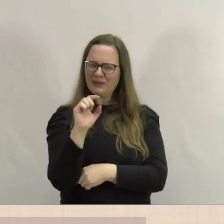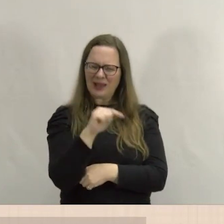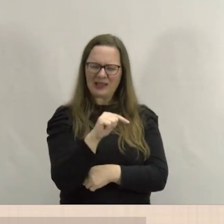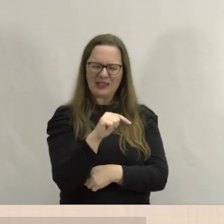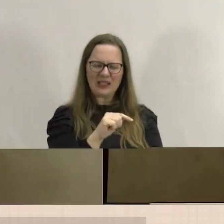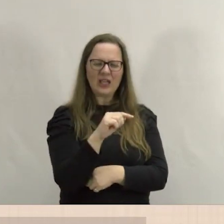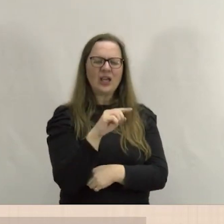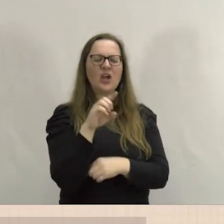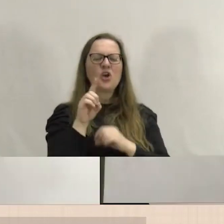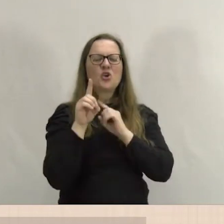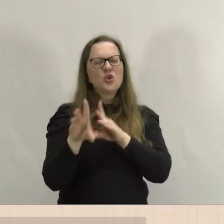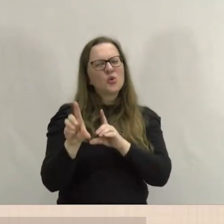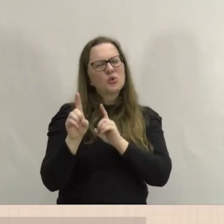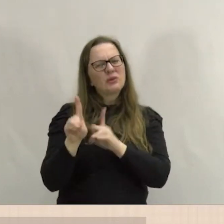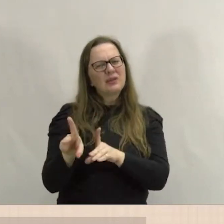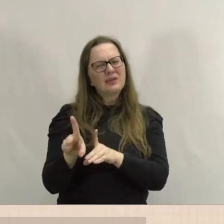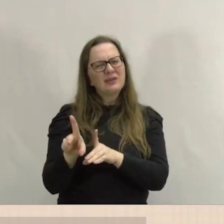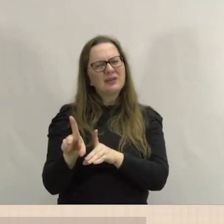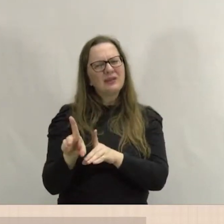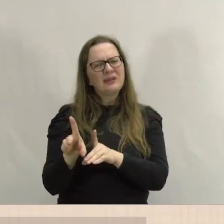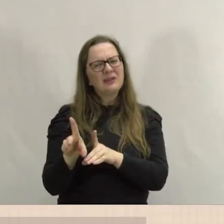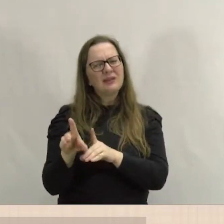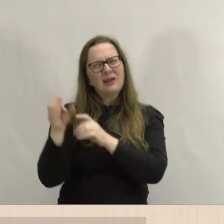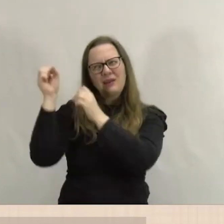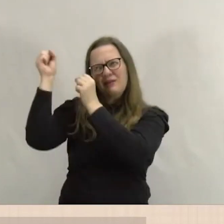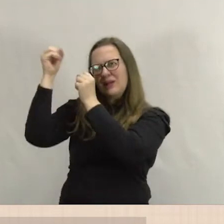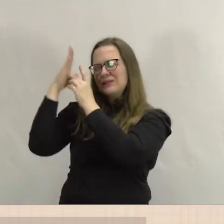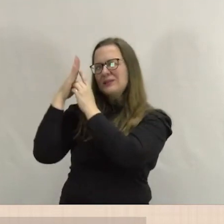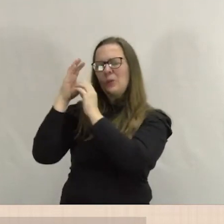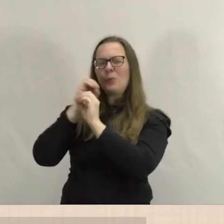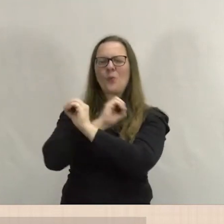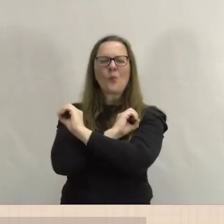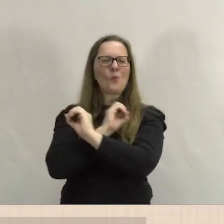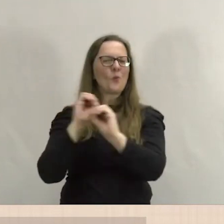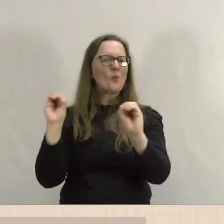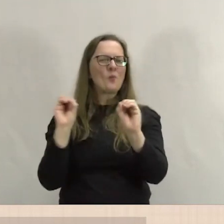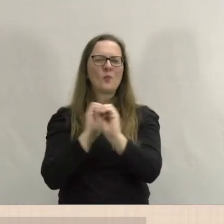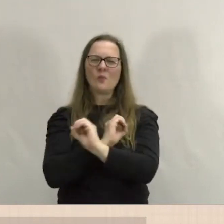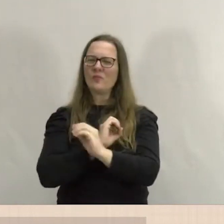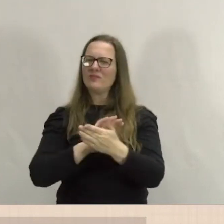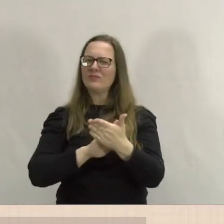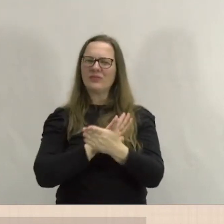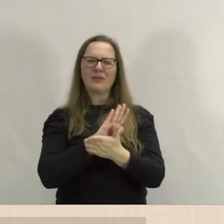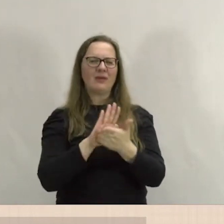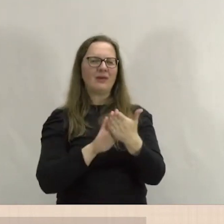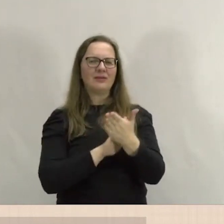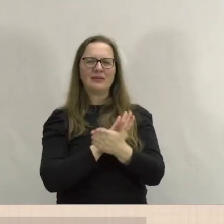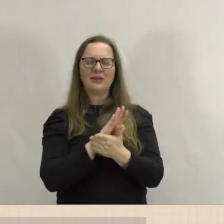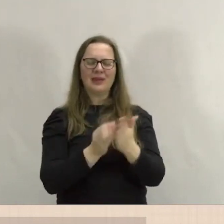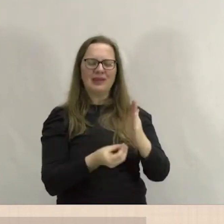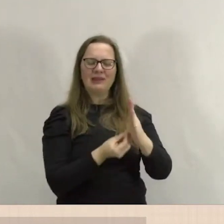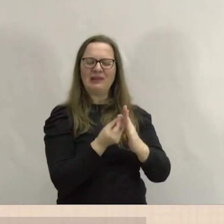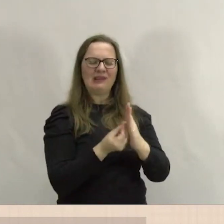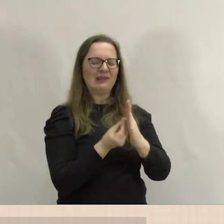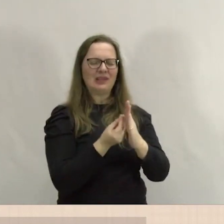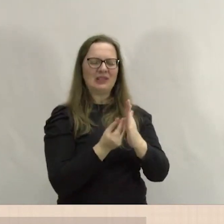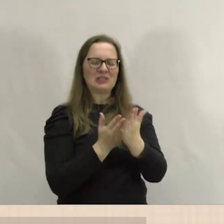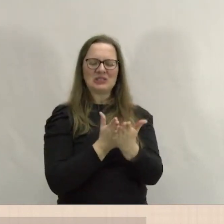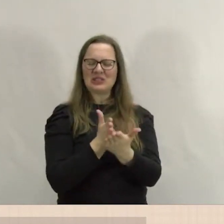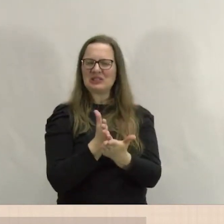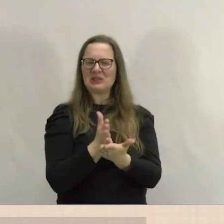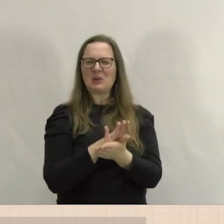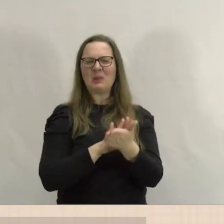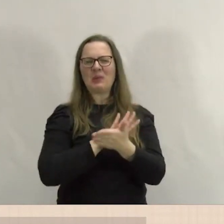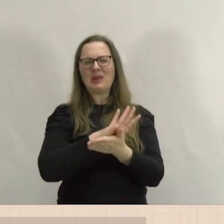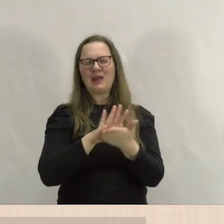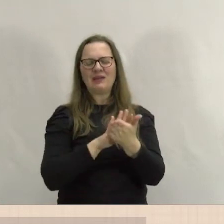tem conhecimento, mas não tem revelação. E fica sem direção. A igreja se degradou.